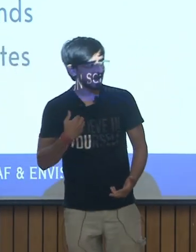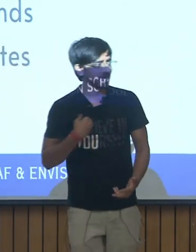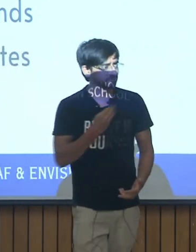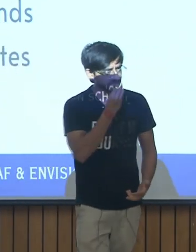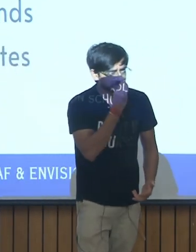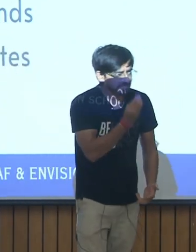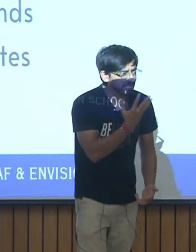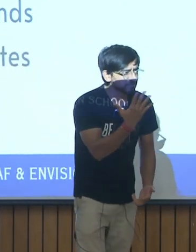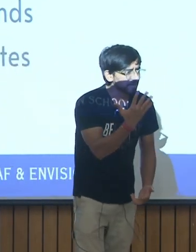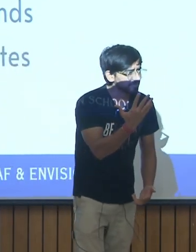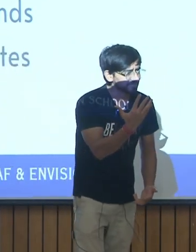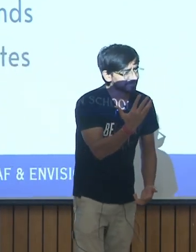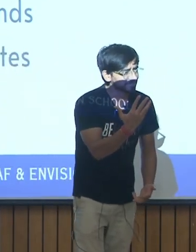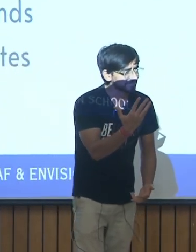आई एम जस्ट लेट 5 मिनट्स.